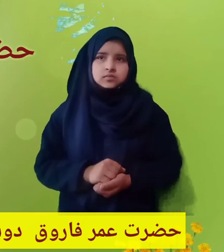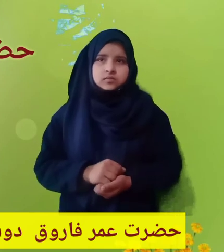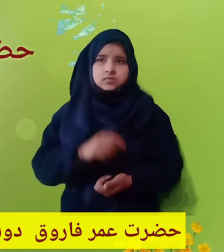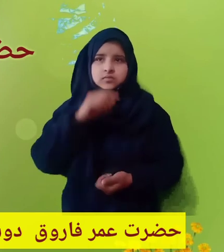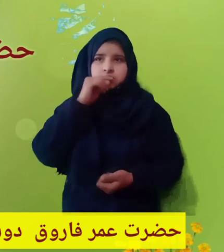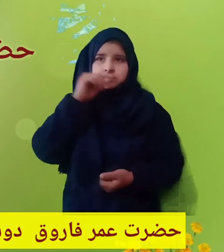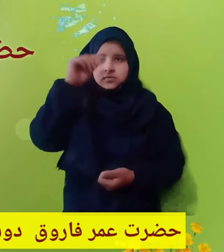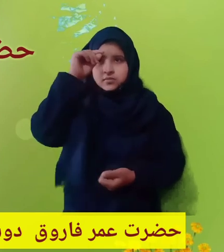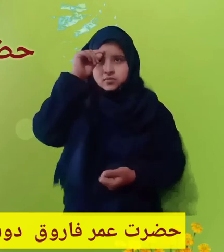हजरत